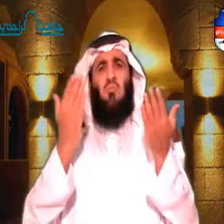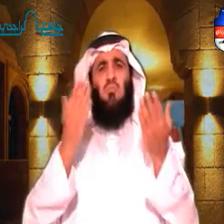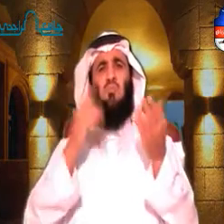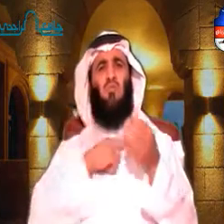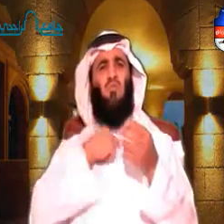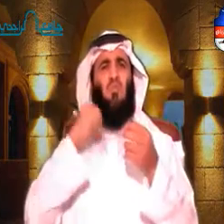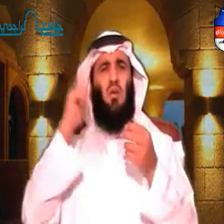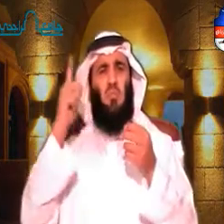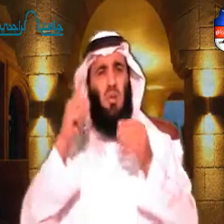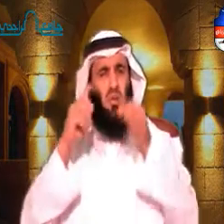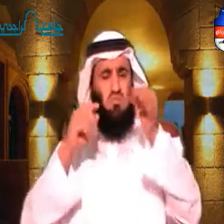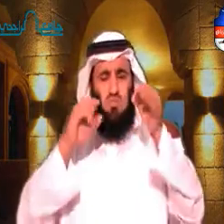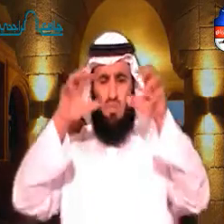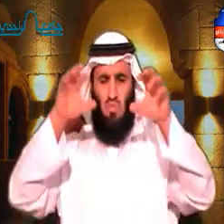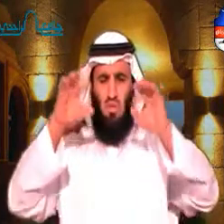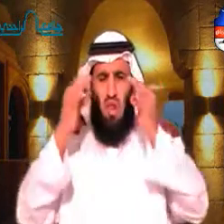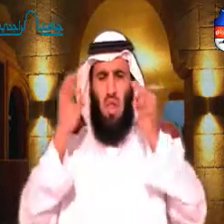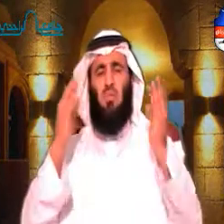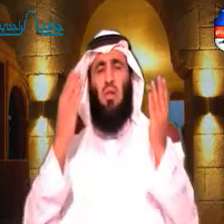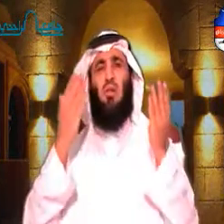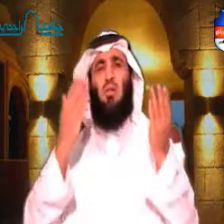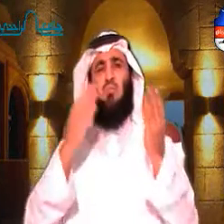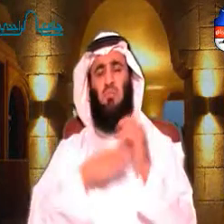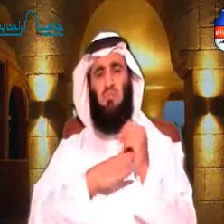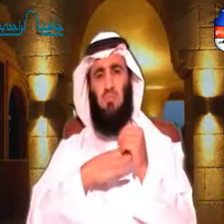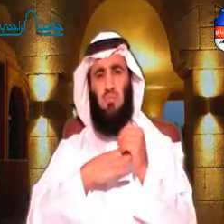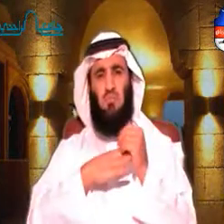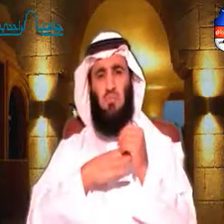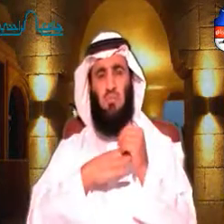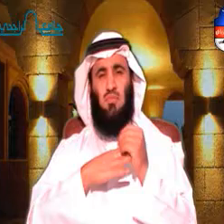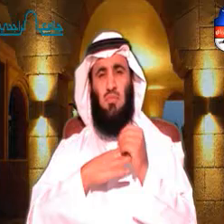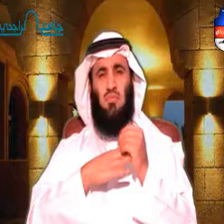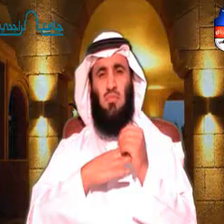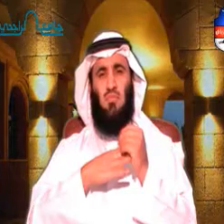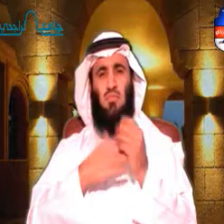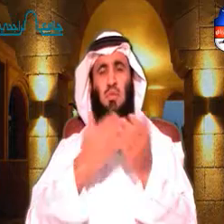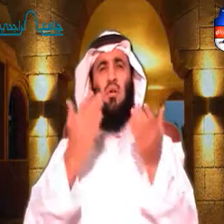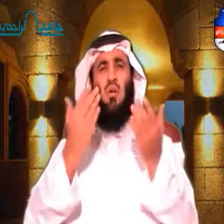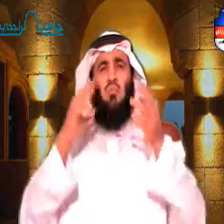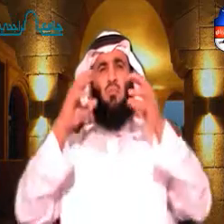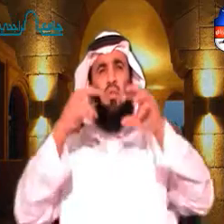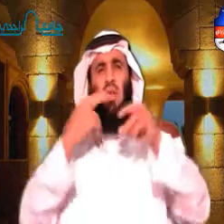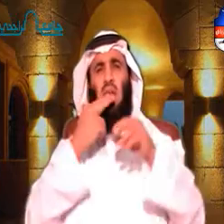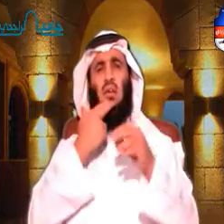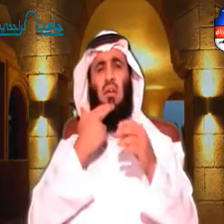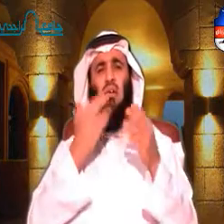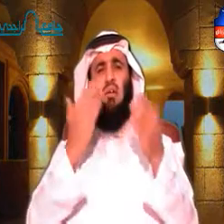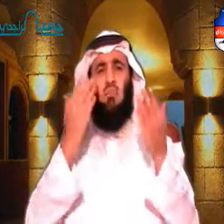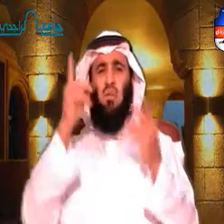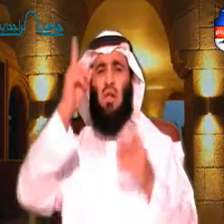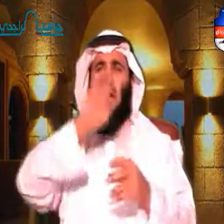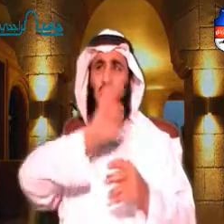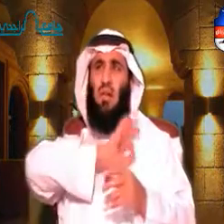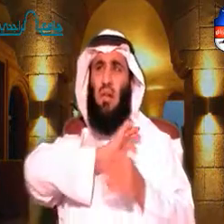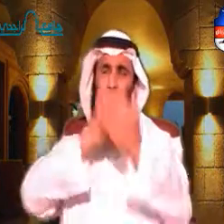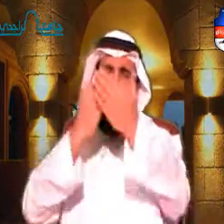بلاغا للحاضر والباد. اللهم اجعله بلاغا للحاضر والباد، برحمتك يا أرحم